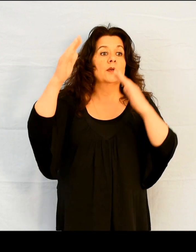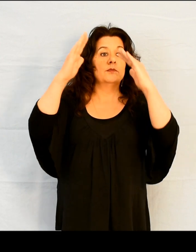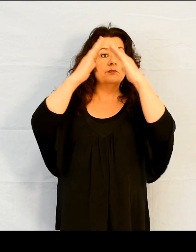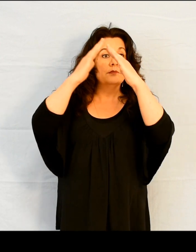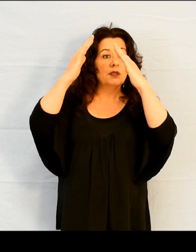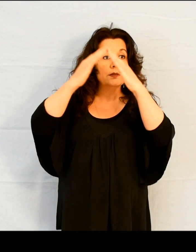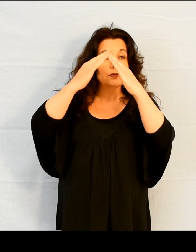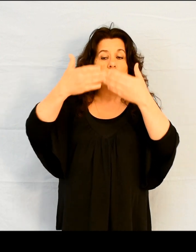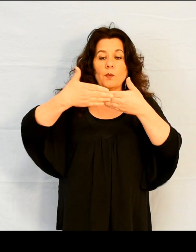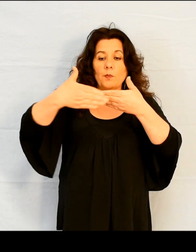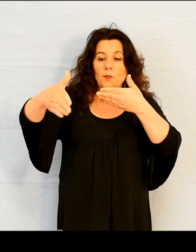mangera.